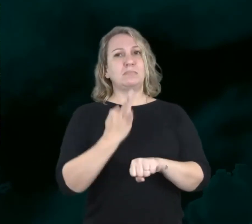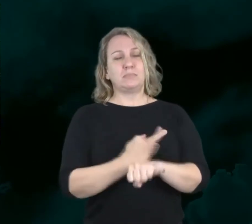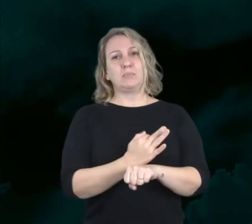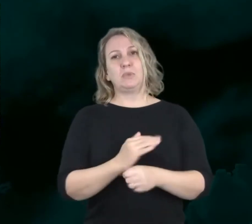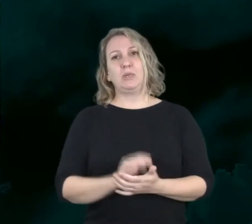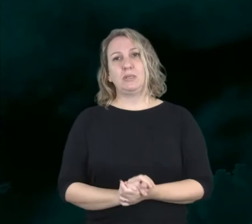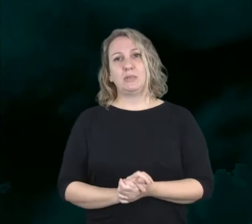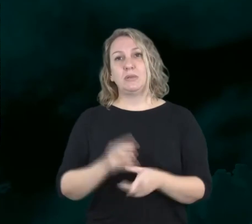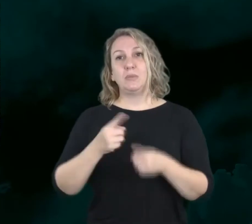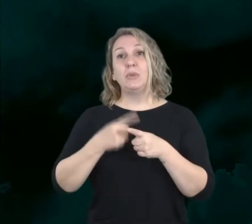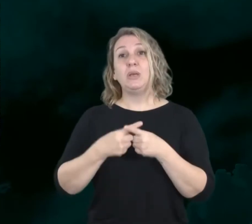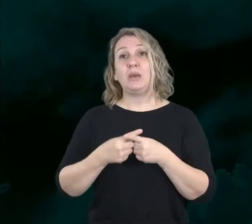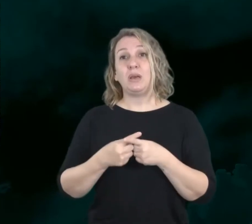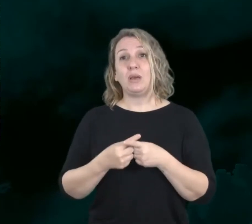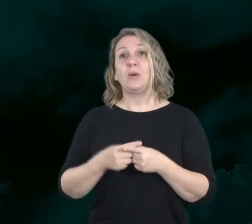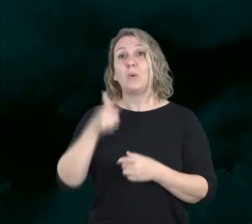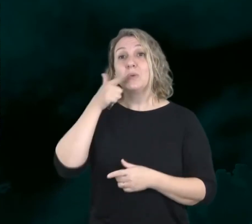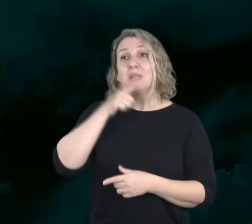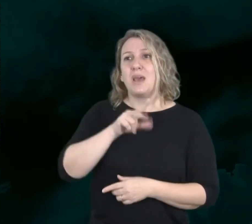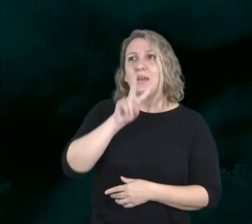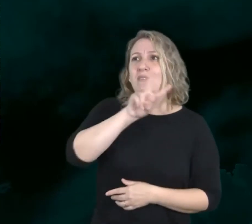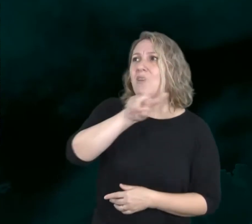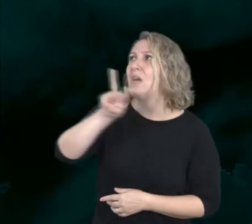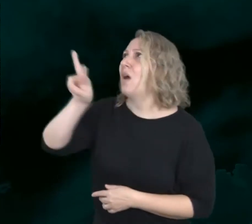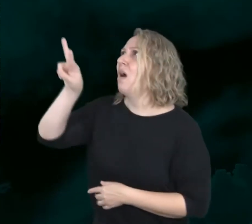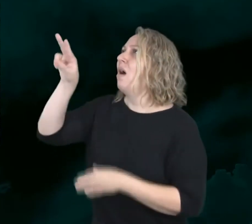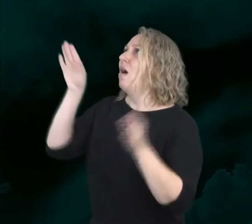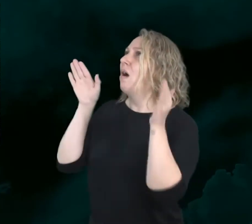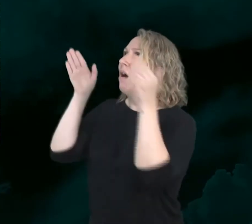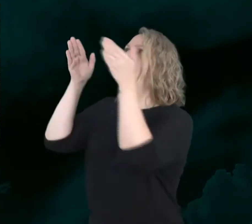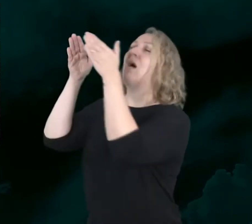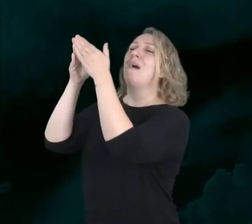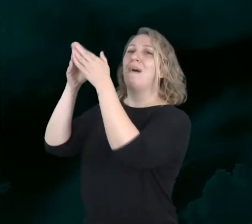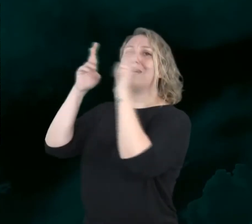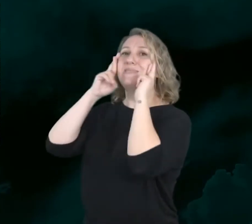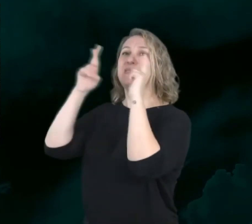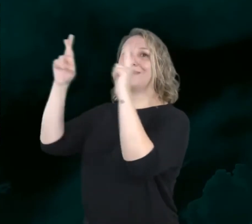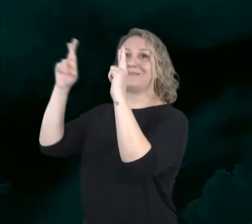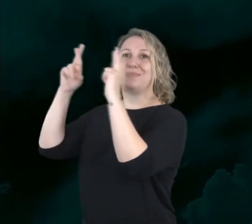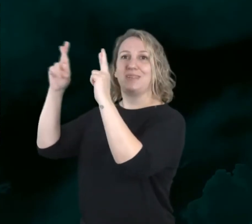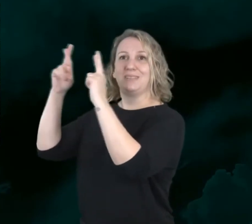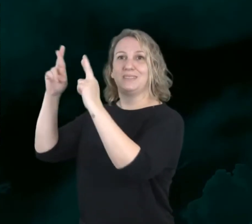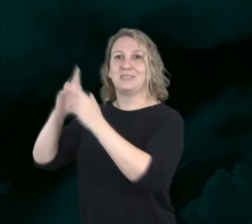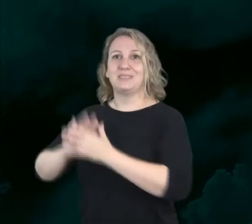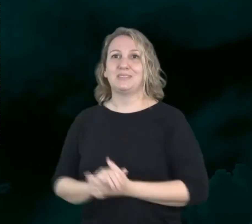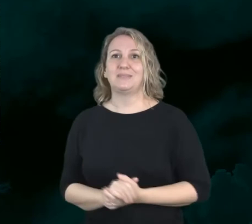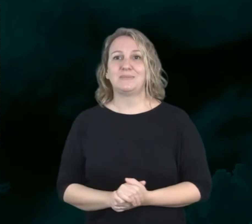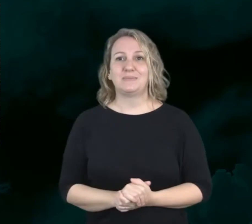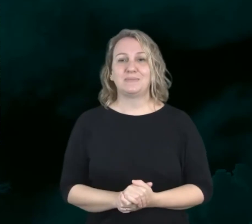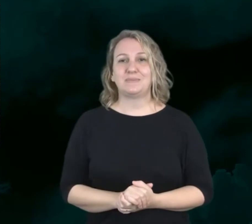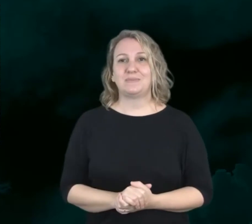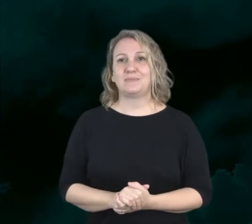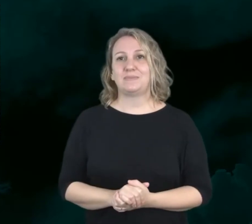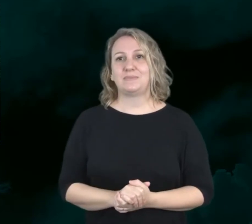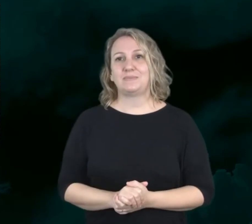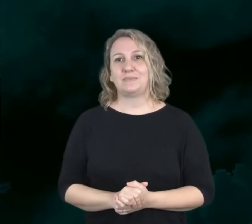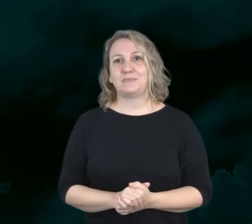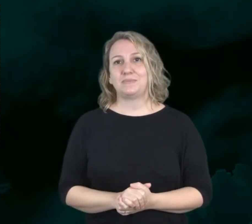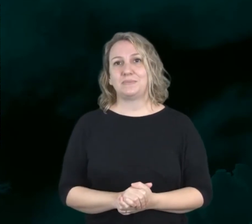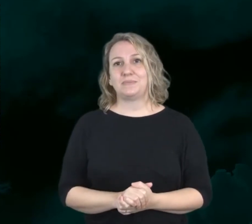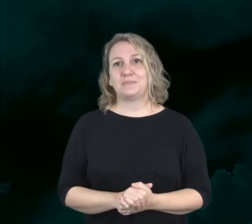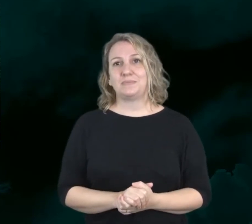esperança superior. É isso que eu quero falar, tá bom? Então, vamos lá. Vamos para a esperança, né,